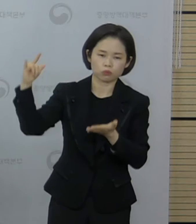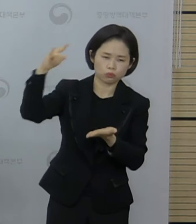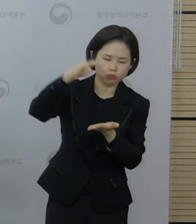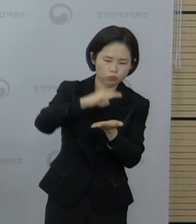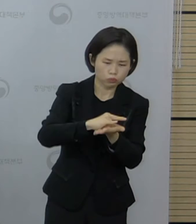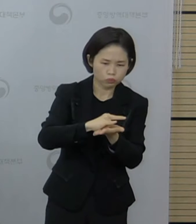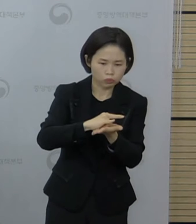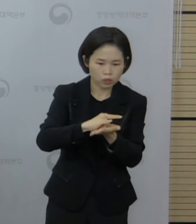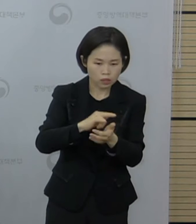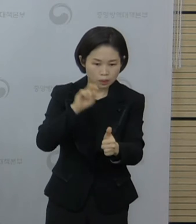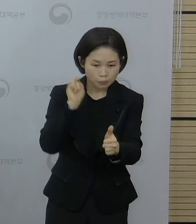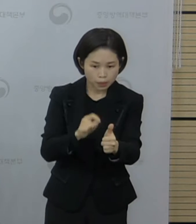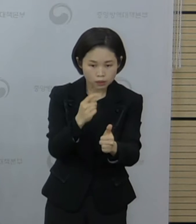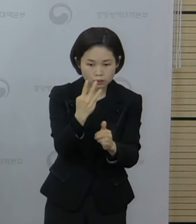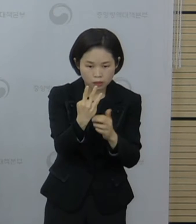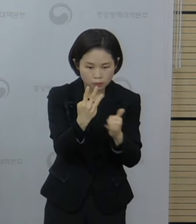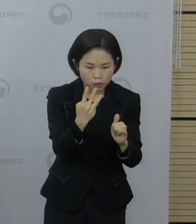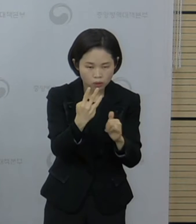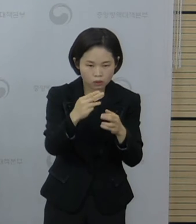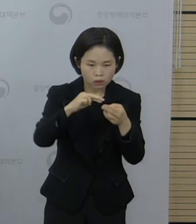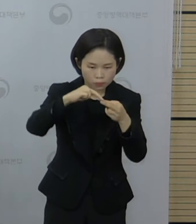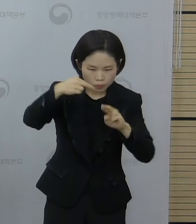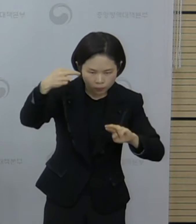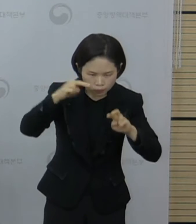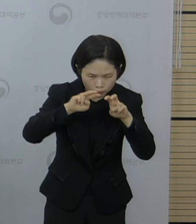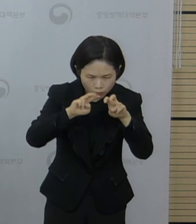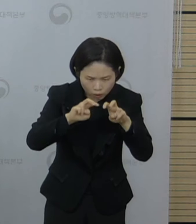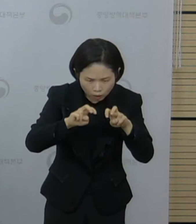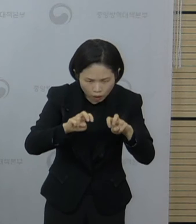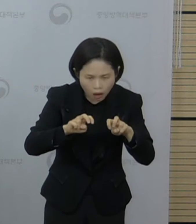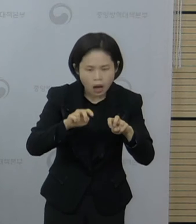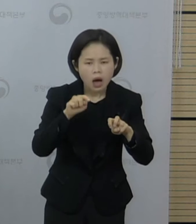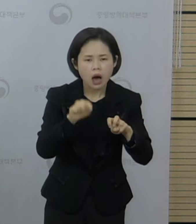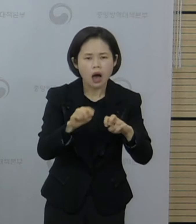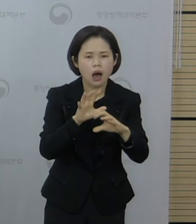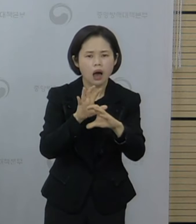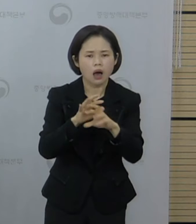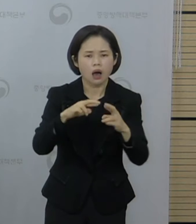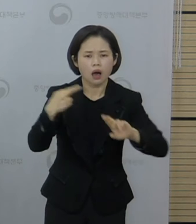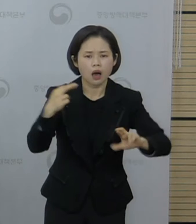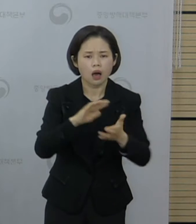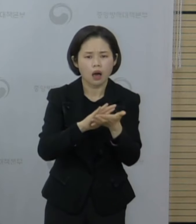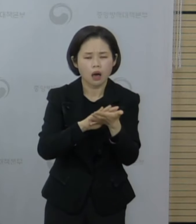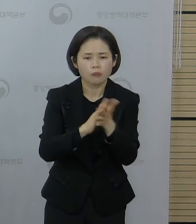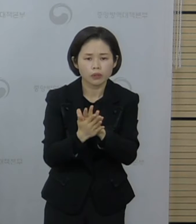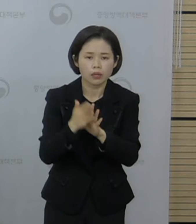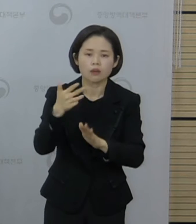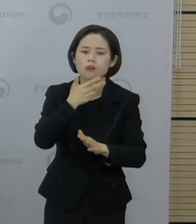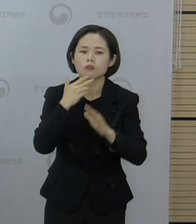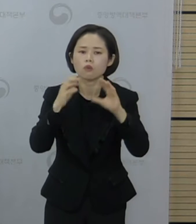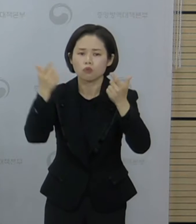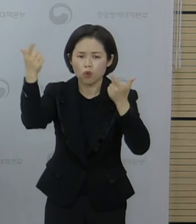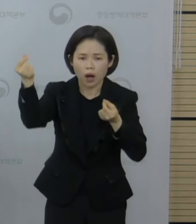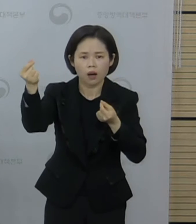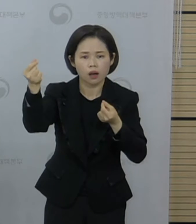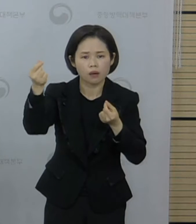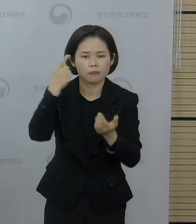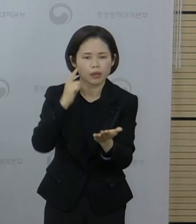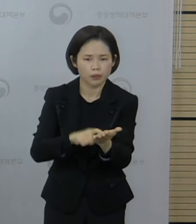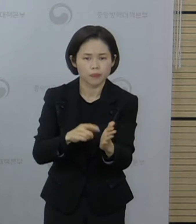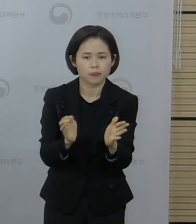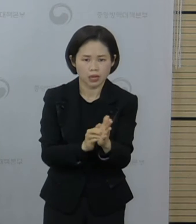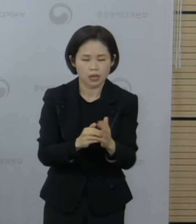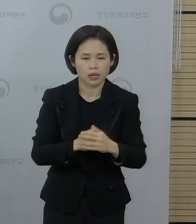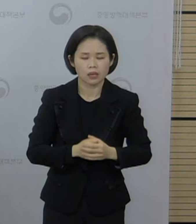박 친자 3명의 검체에서 변이 바이러스가 확인 되었음을 이미 말씀드린 바 있습니다